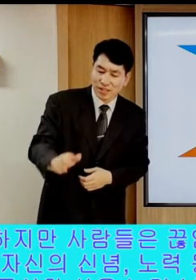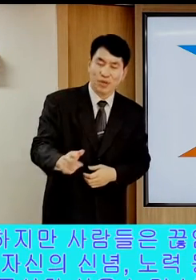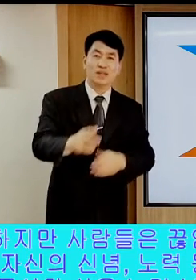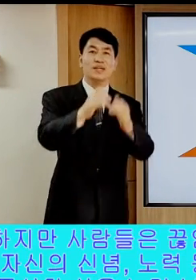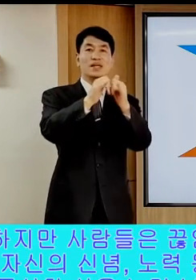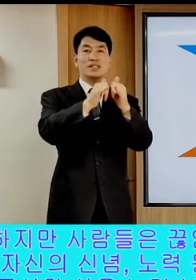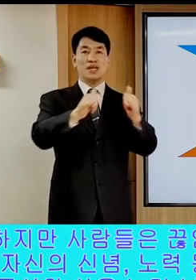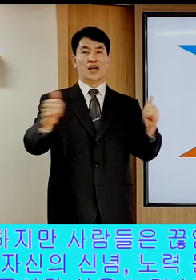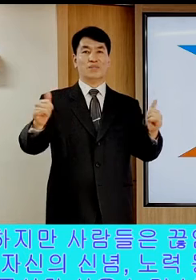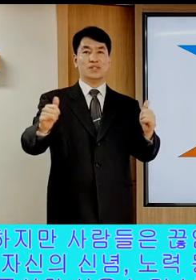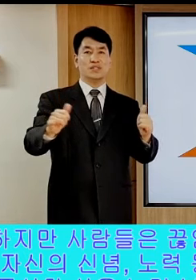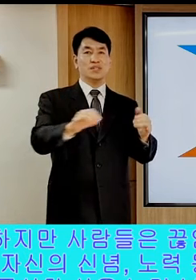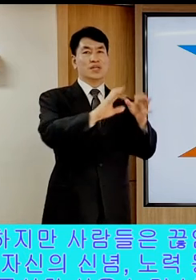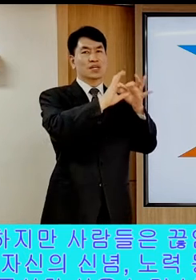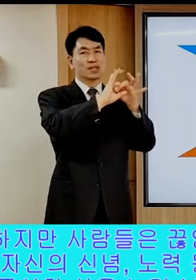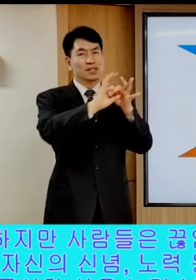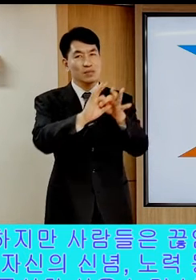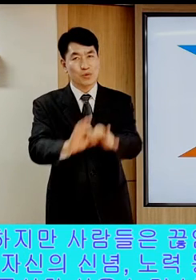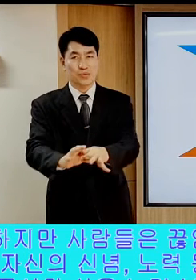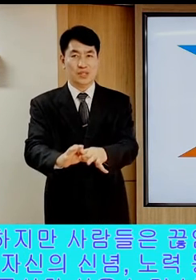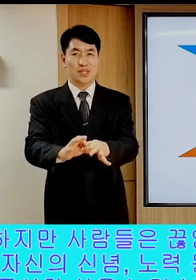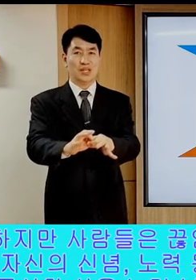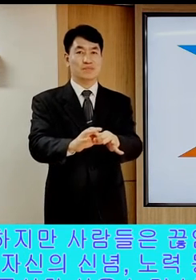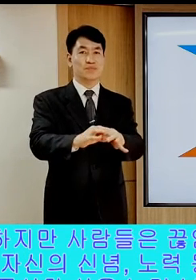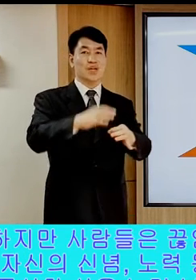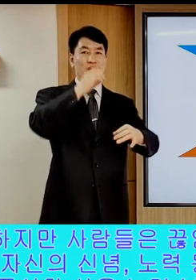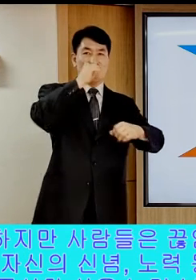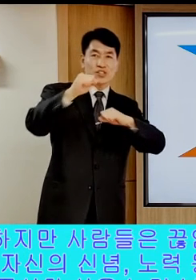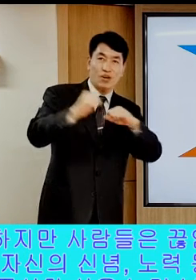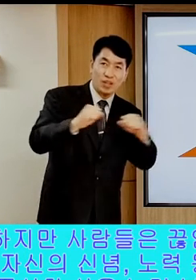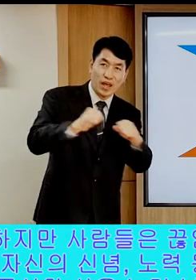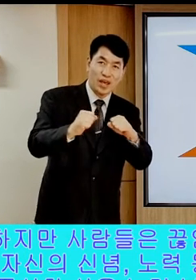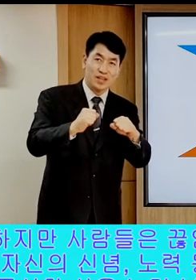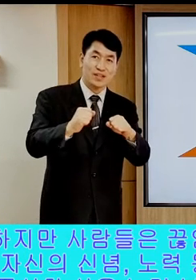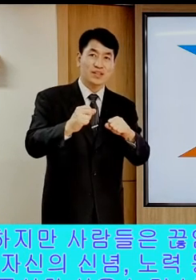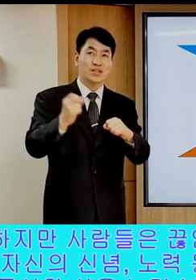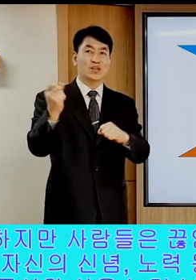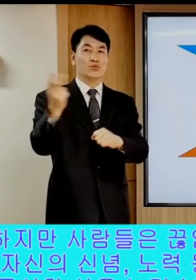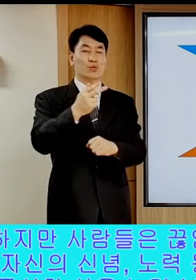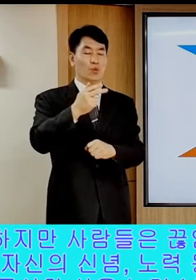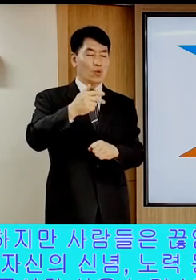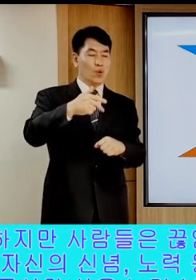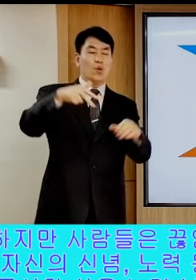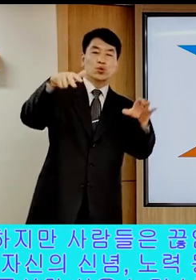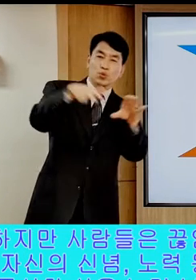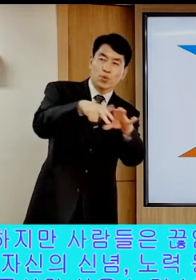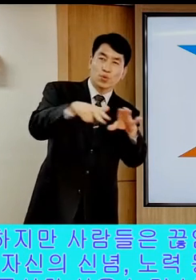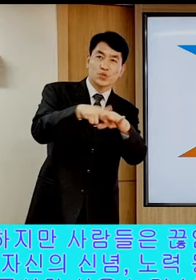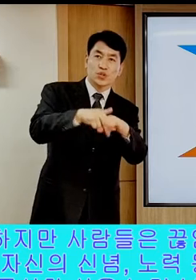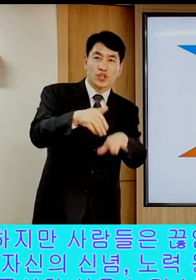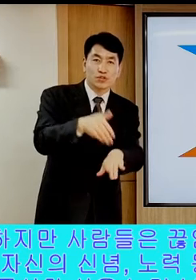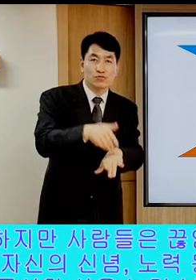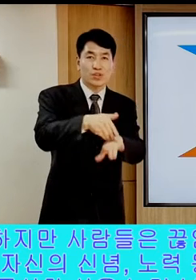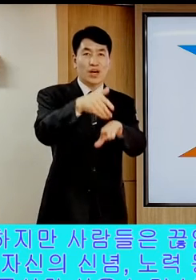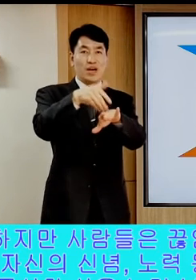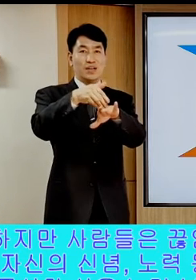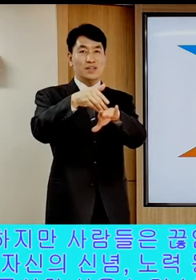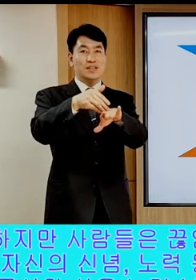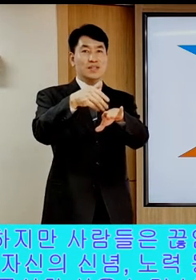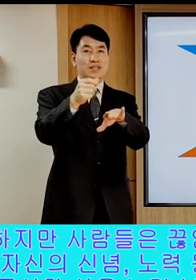하지만 사람들은 끊임없이 선행, 또 종교적인 수양, 그